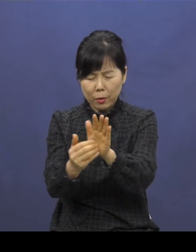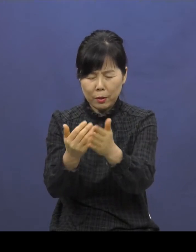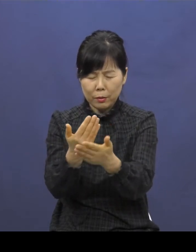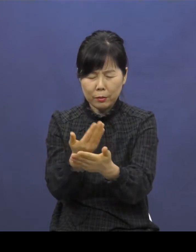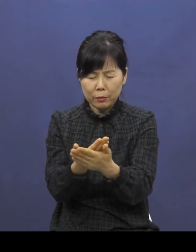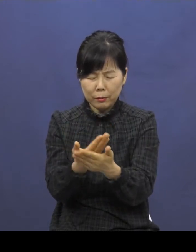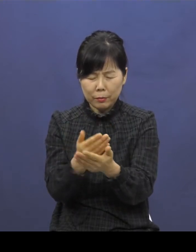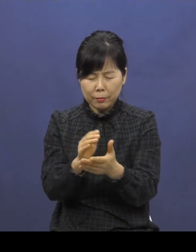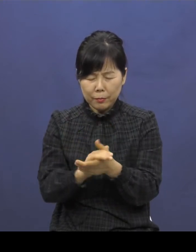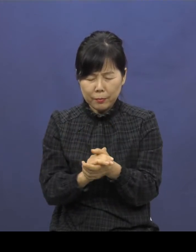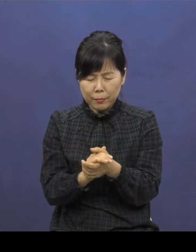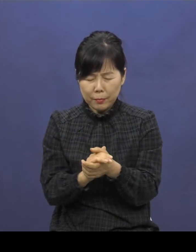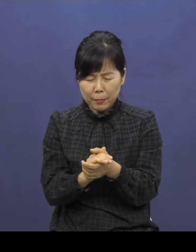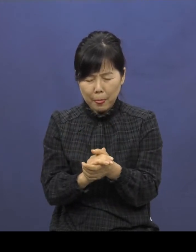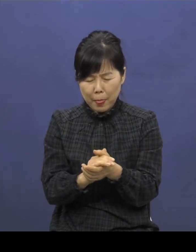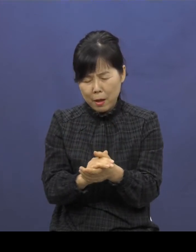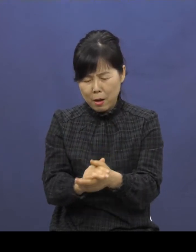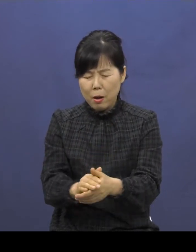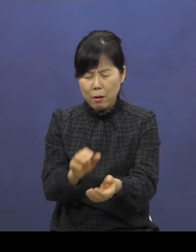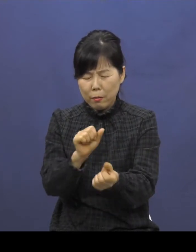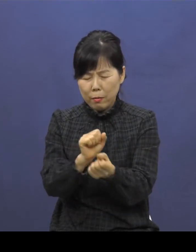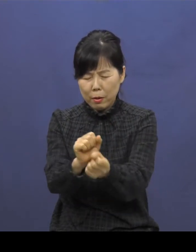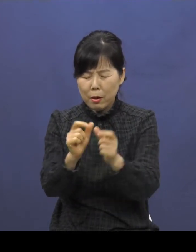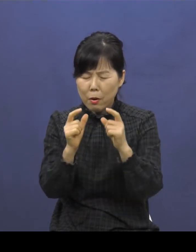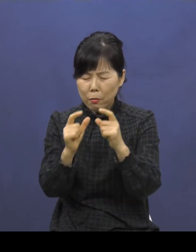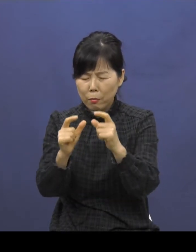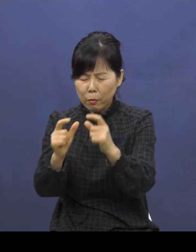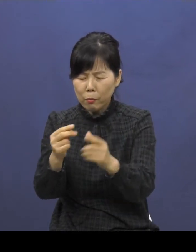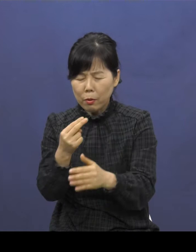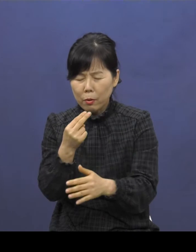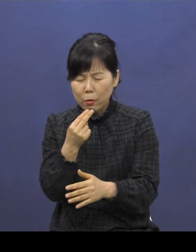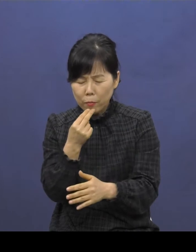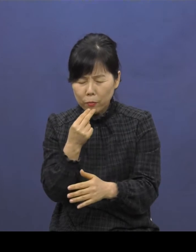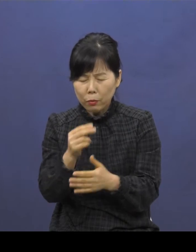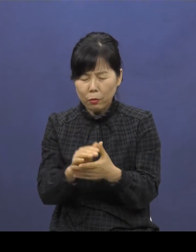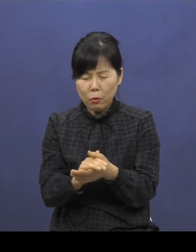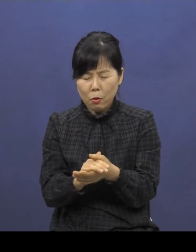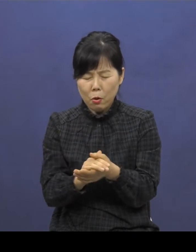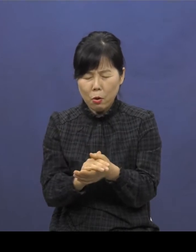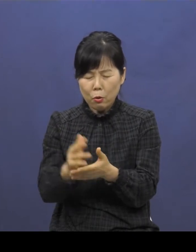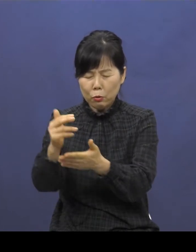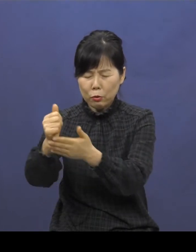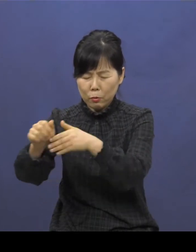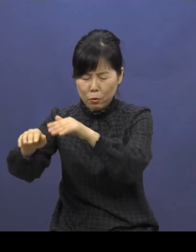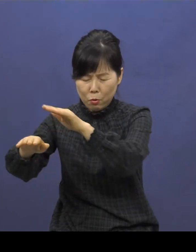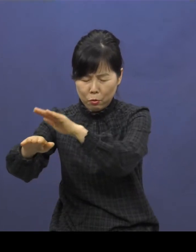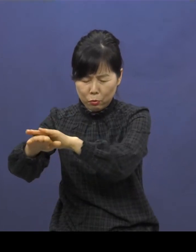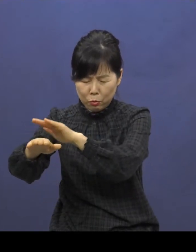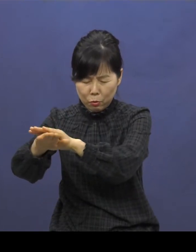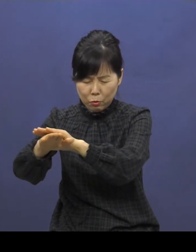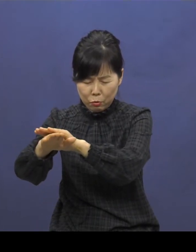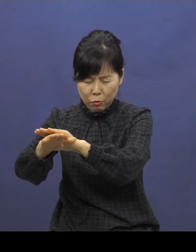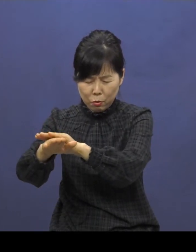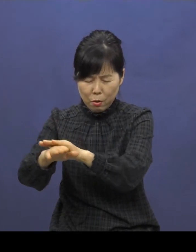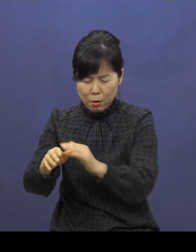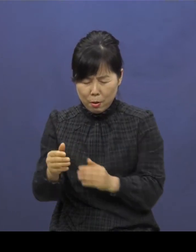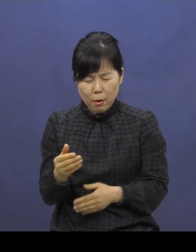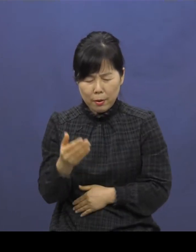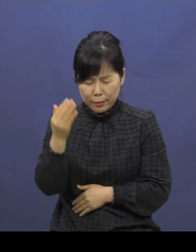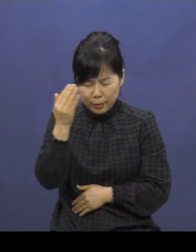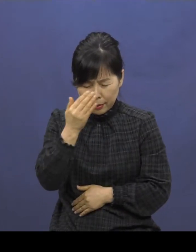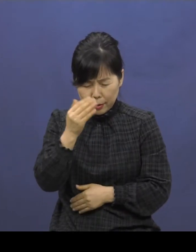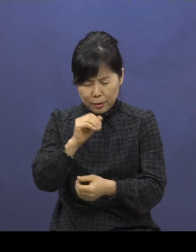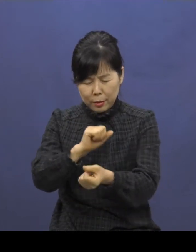지켜주옵소서. 이제 더 이상 확진자들이 생기지 않고 또 고통받고 있는 모든 이들을 주님의 오른손으로 하루속히 깨끗하게